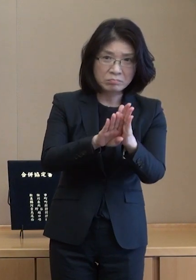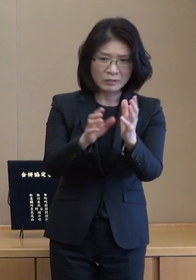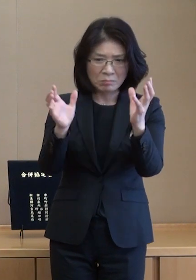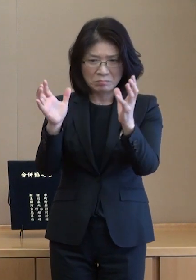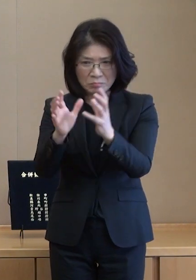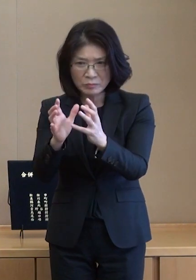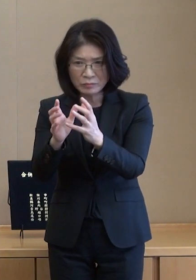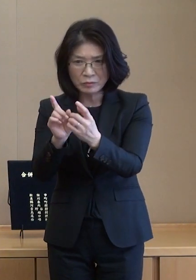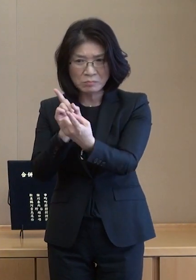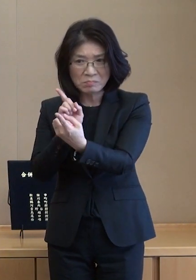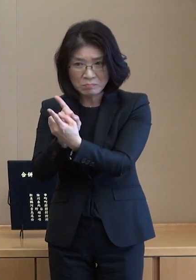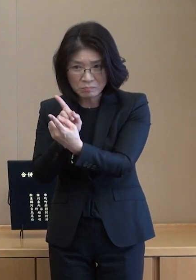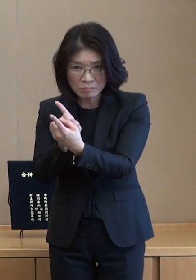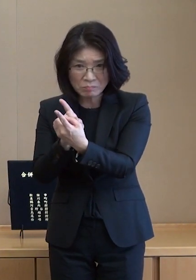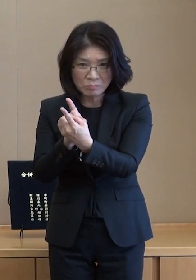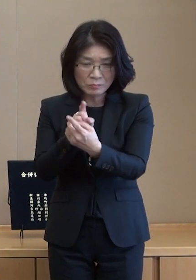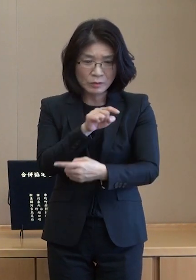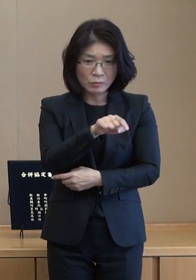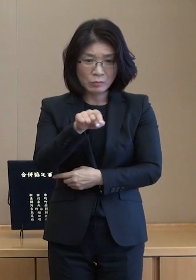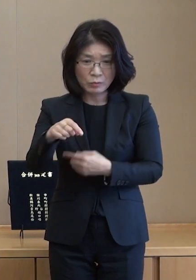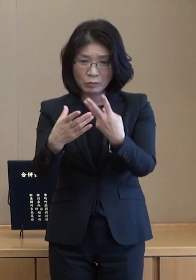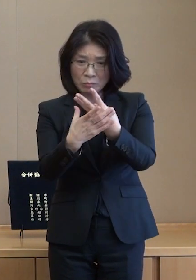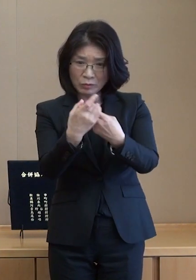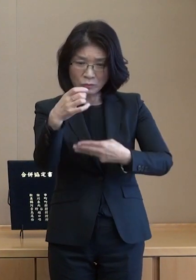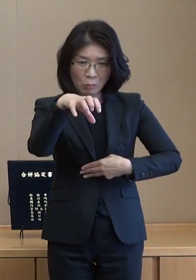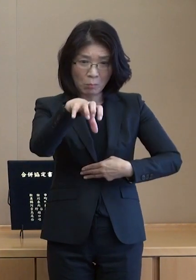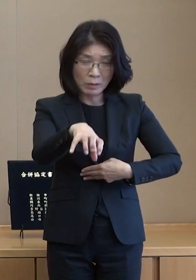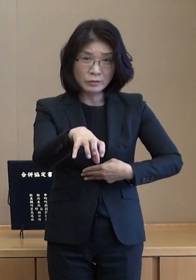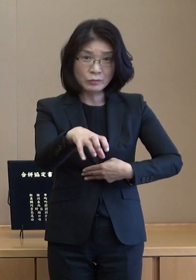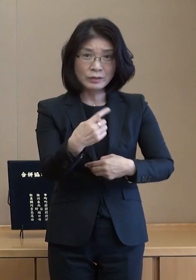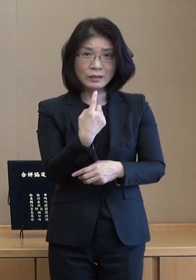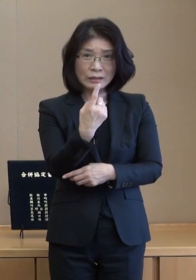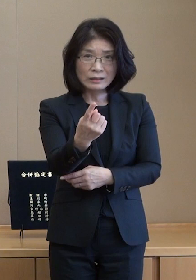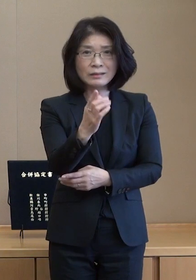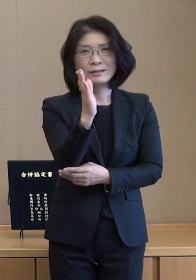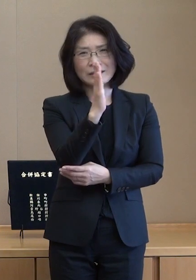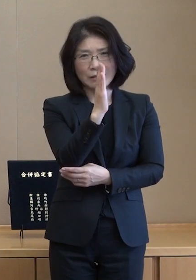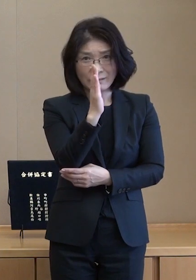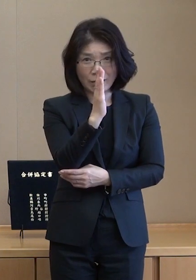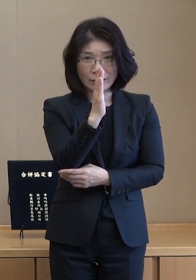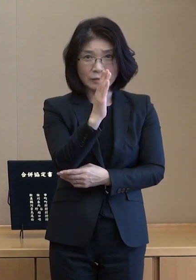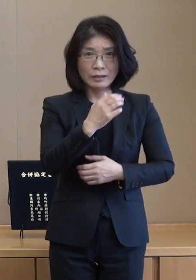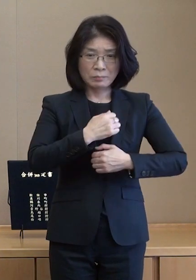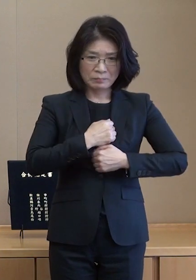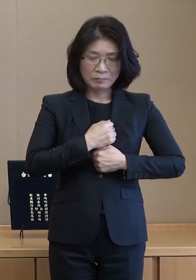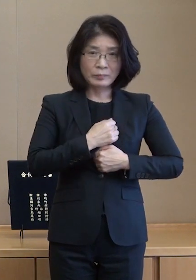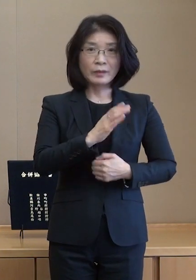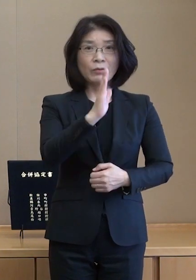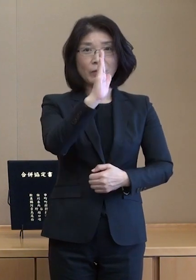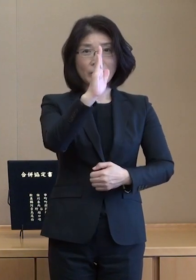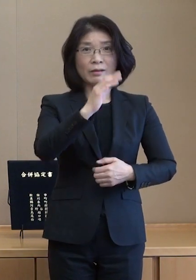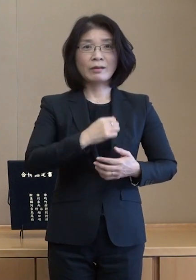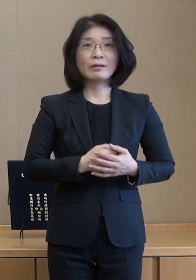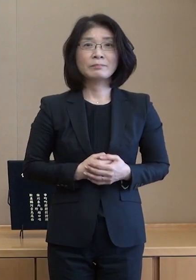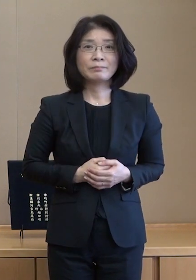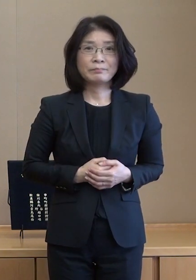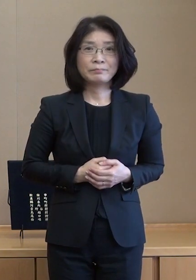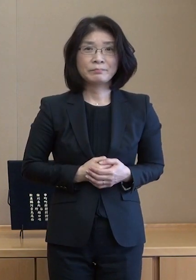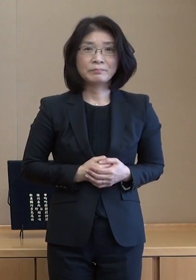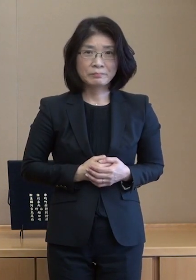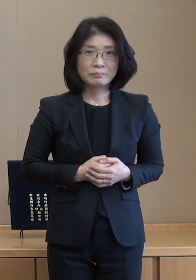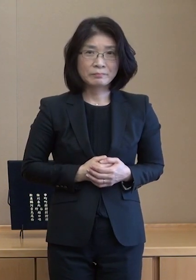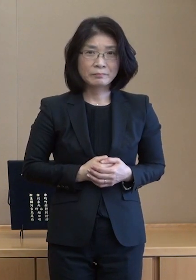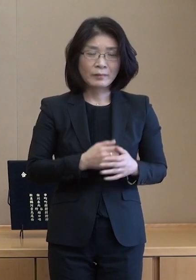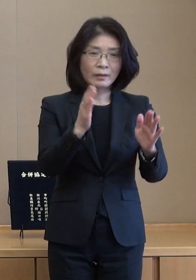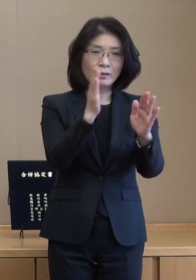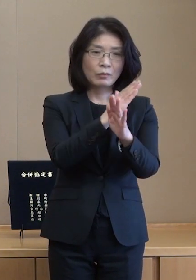ミスが重なる場所や集まりを極力避けるよう心がけてください換気